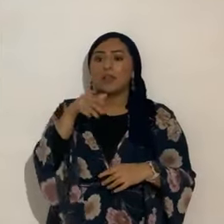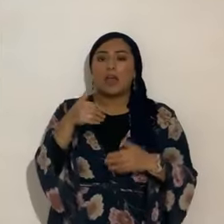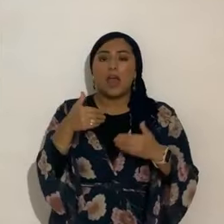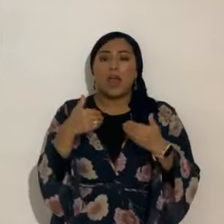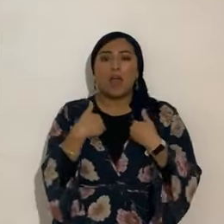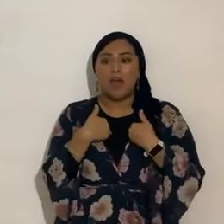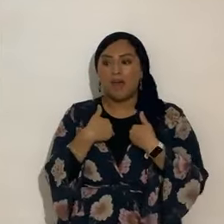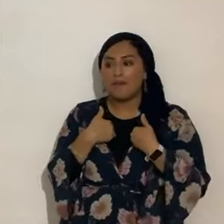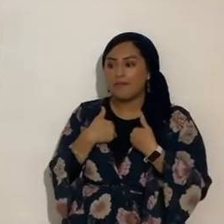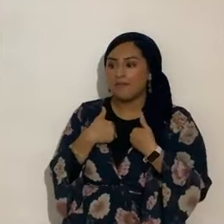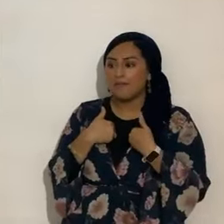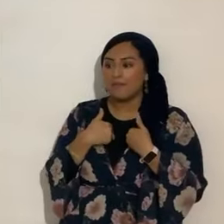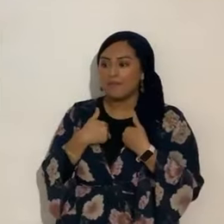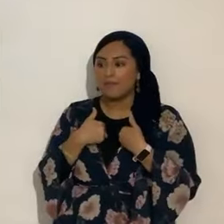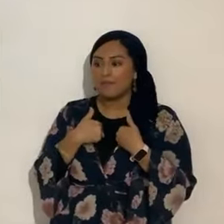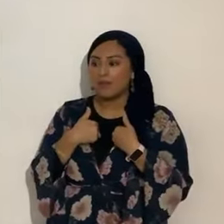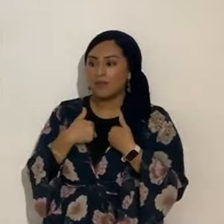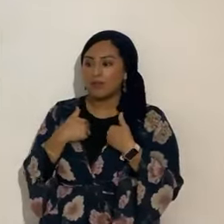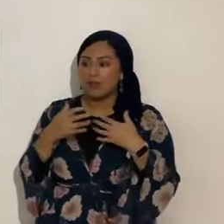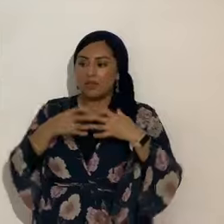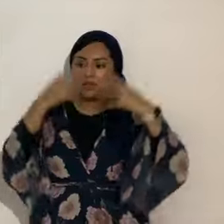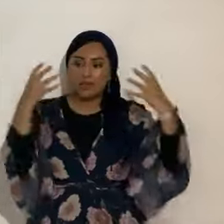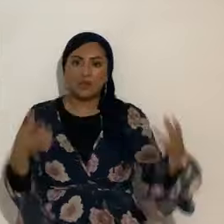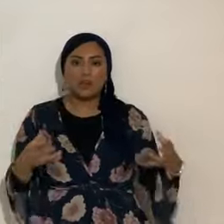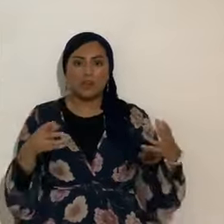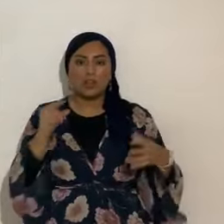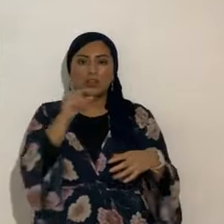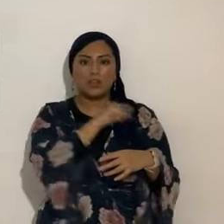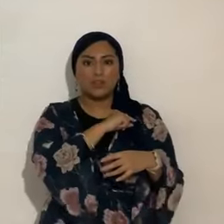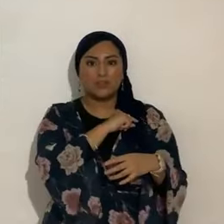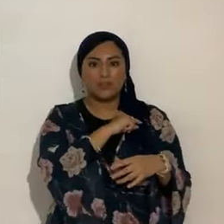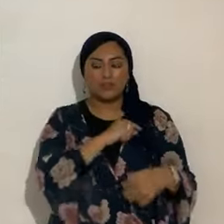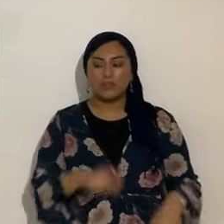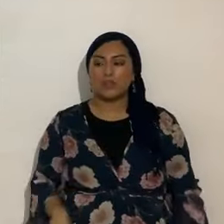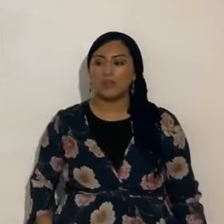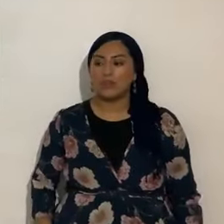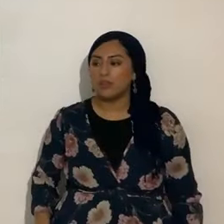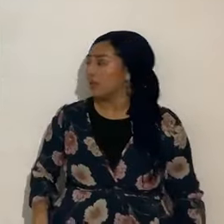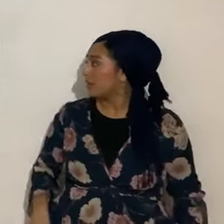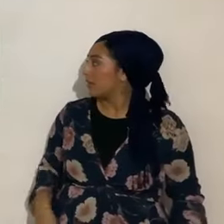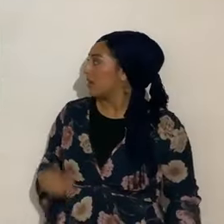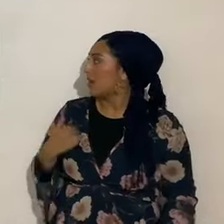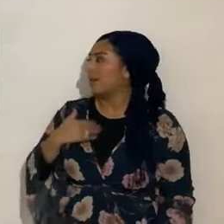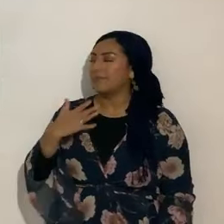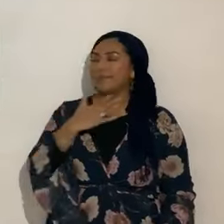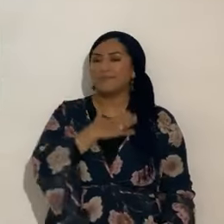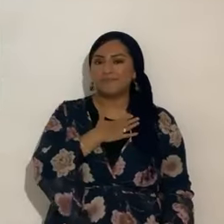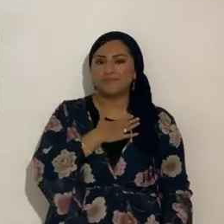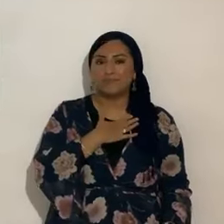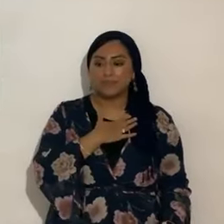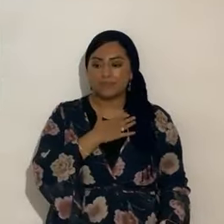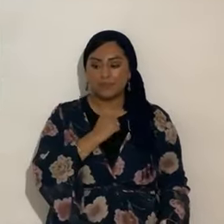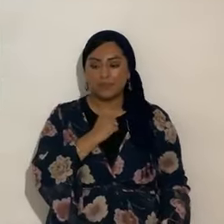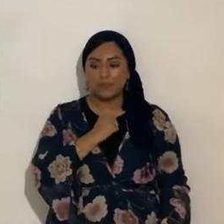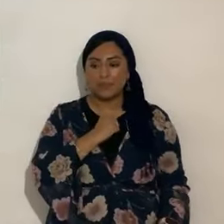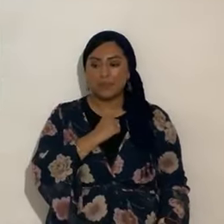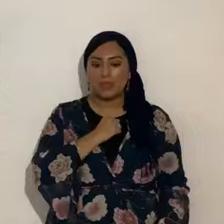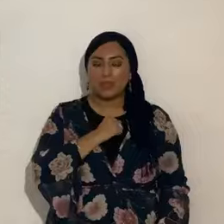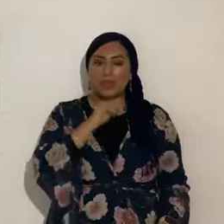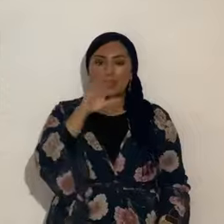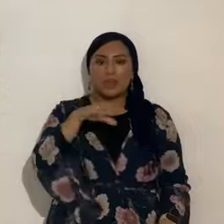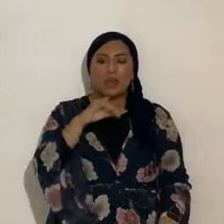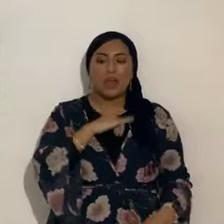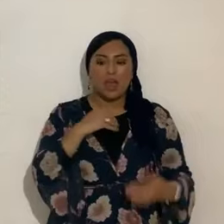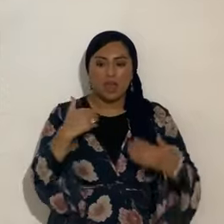una honda pena. Y eso como se me grabó. Y se llevan la mano hacia el pecho. Doctor,